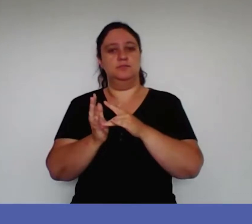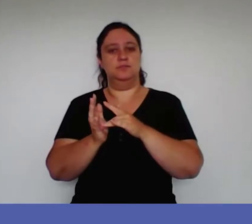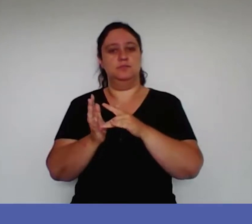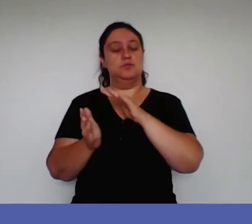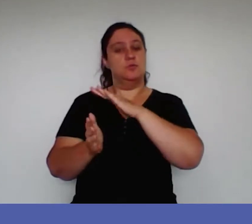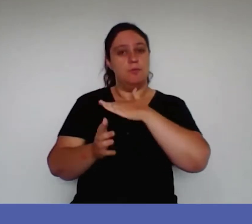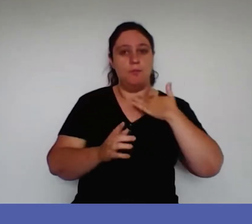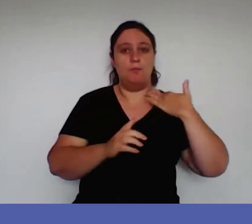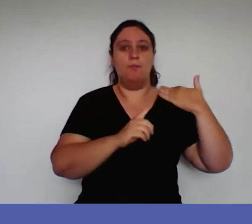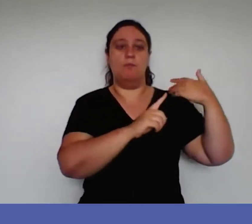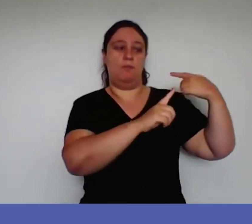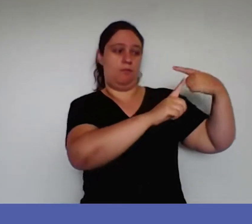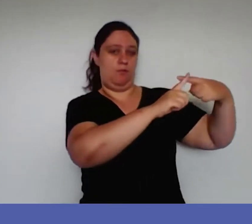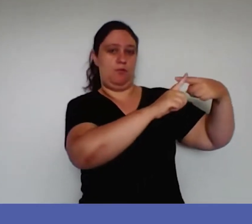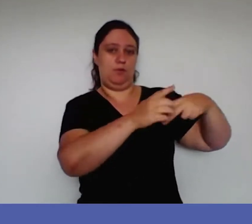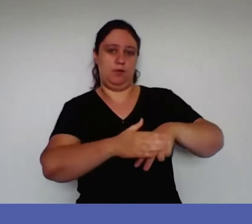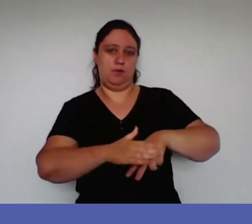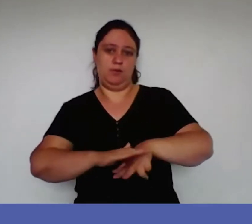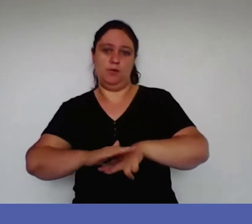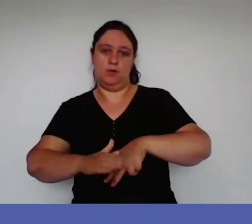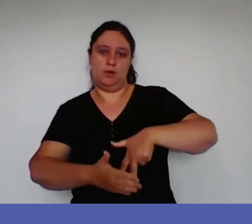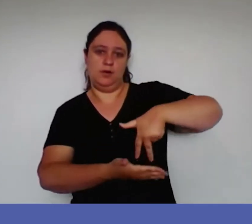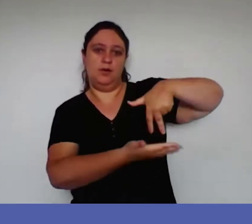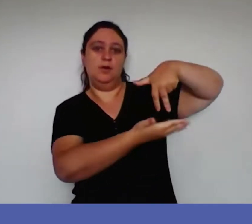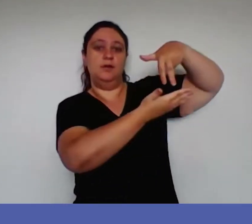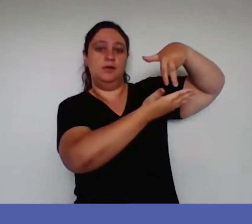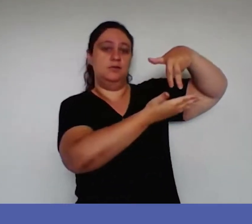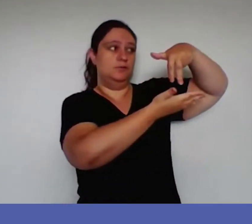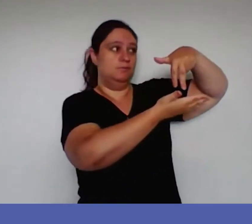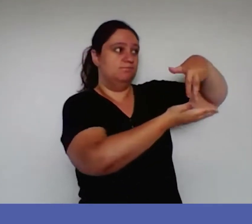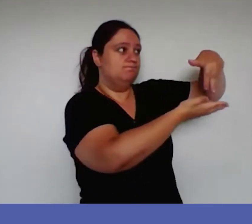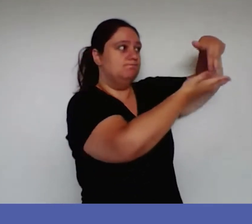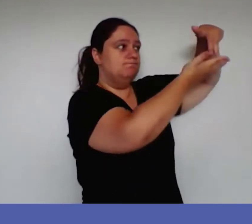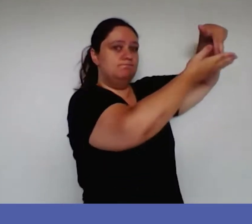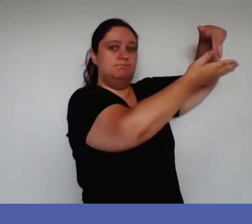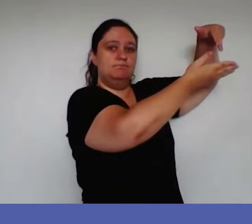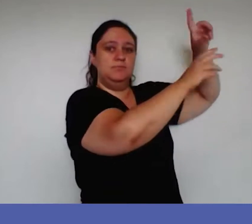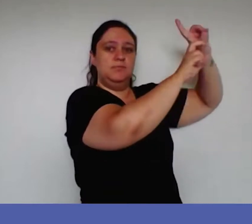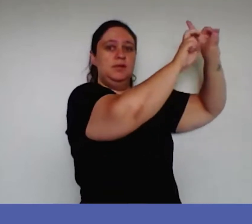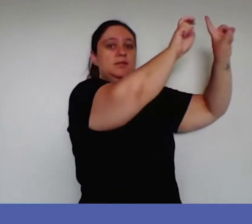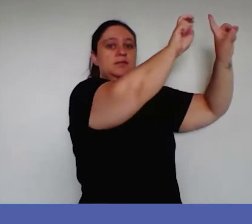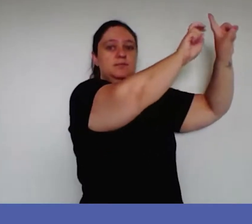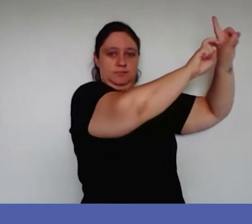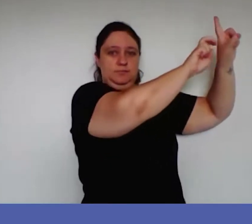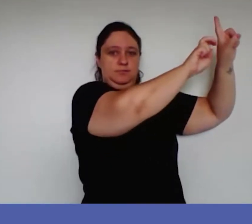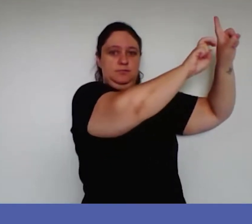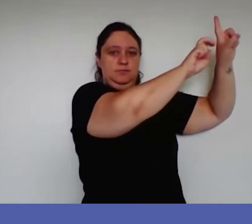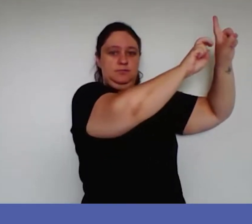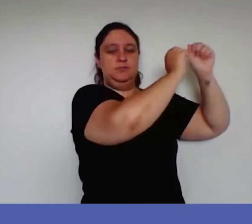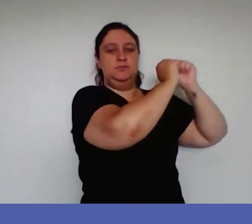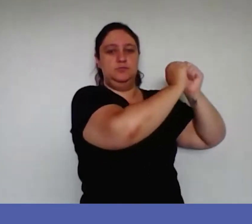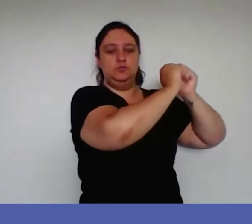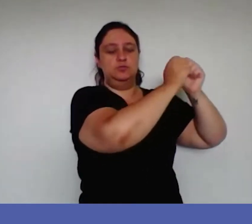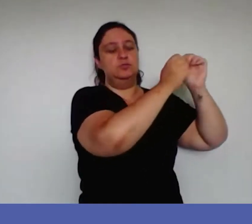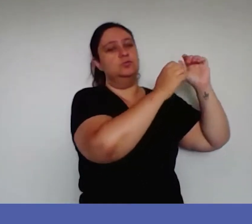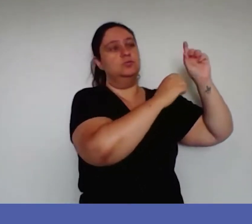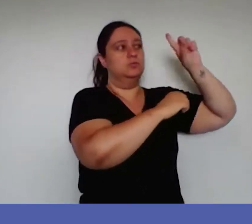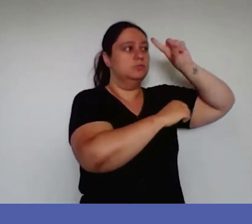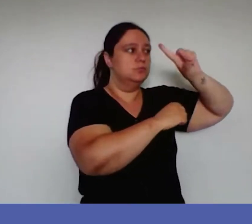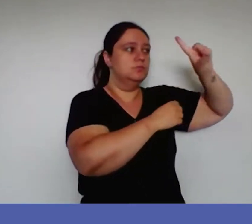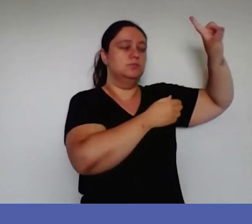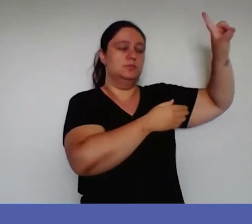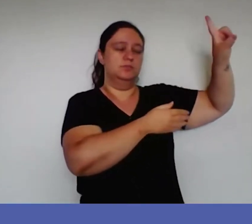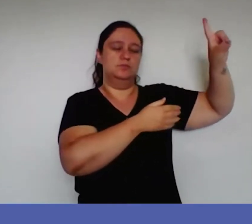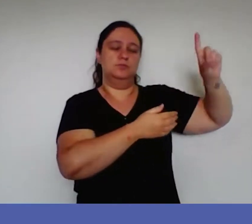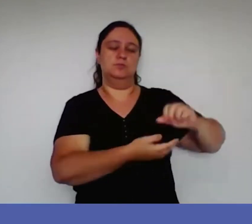ressuscitou, ele foi exaltado por Deus o Pai, está sentado à direita de Deus,